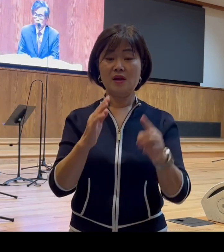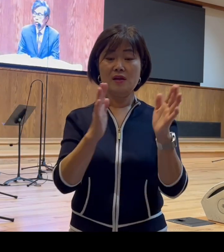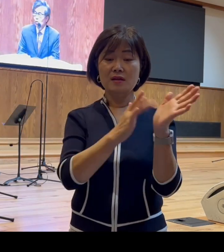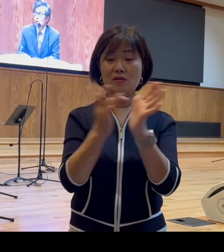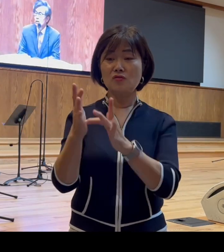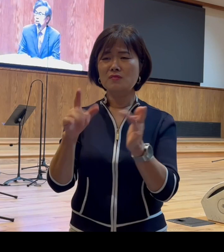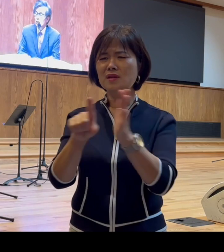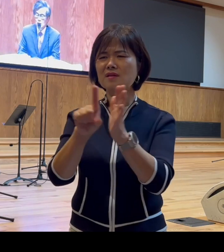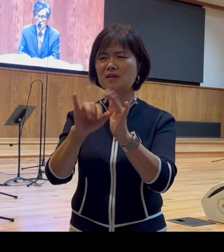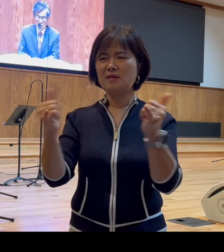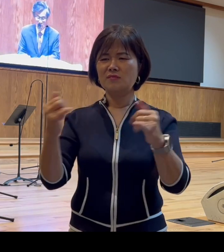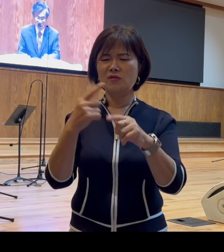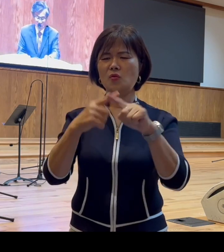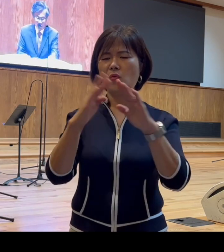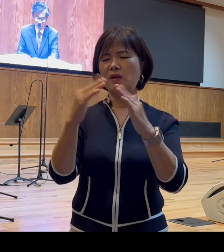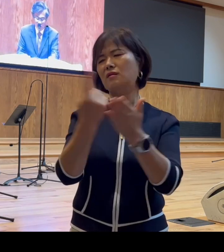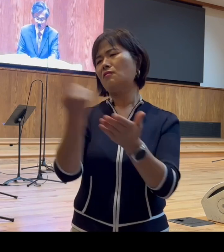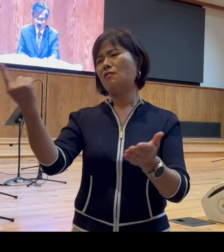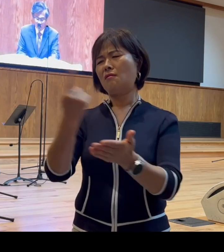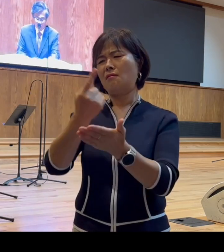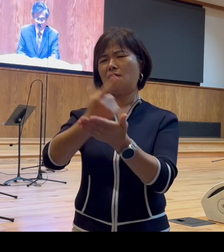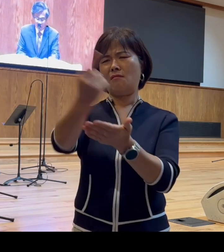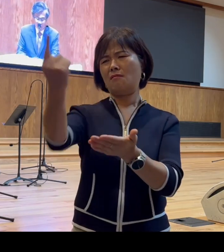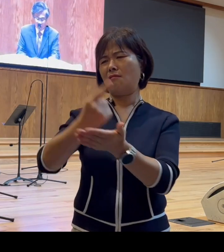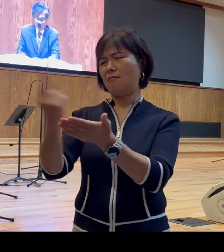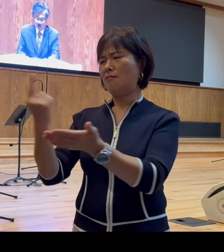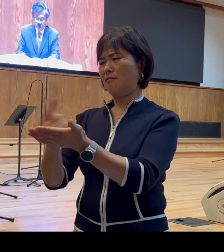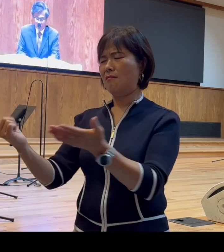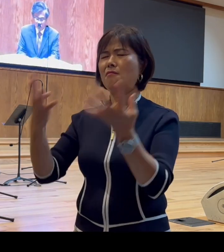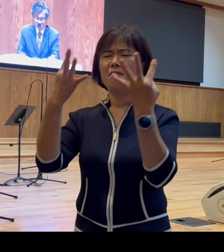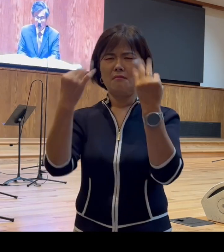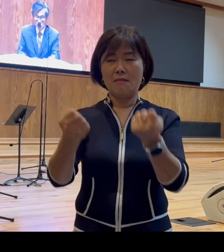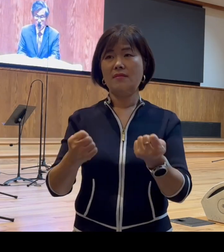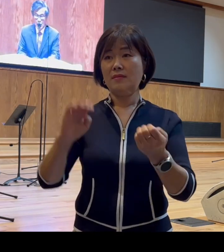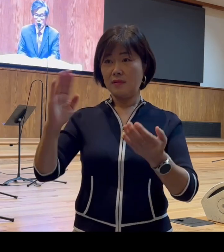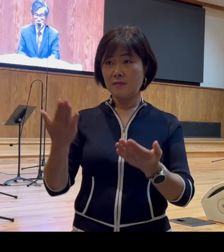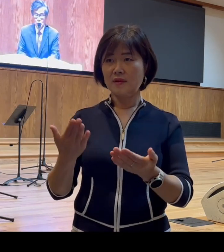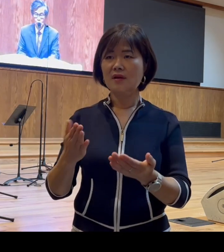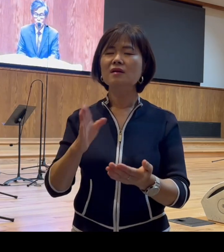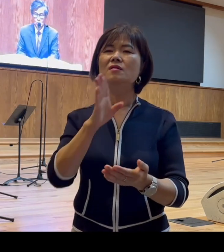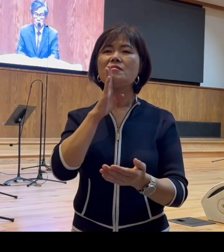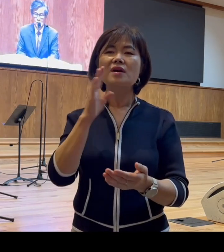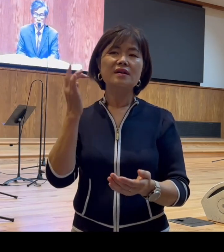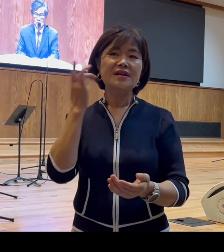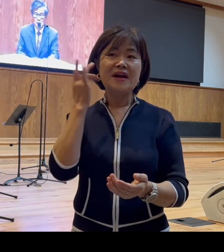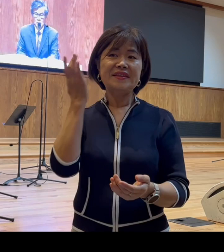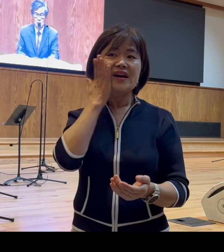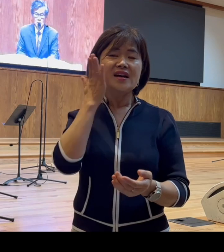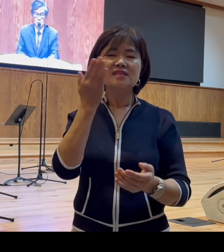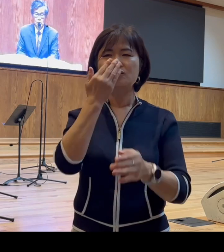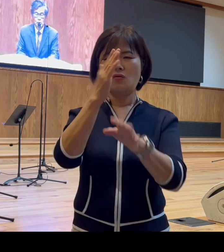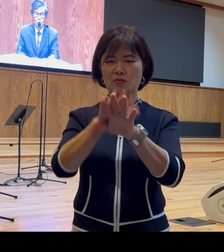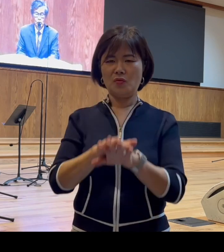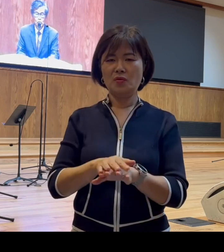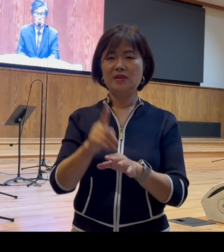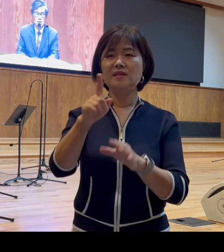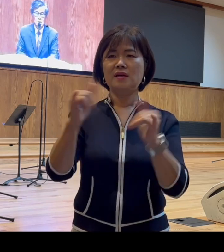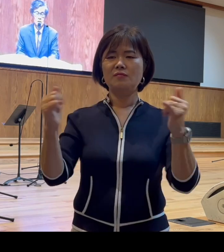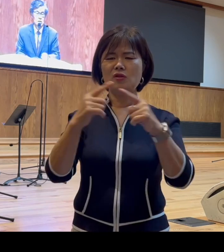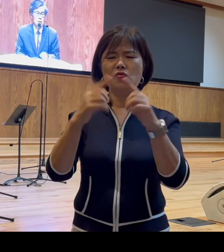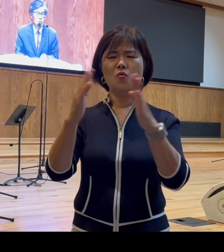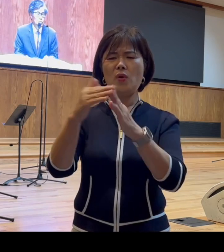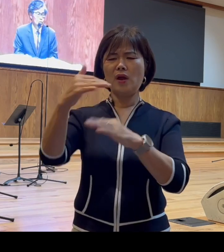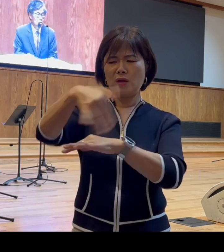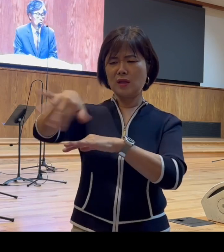믿는 사람 중에 교회를 이탈하는 사람들이 대단히 많아졌습니다. 이른바 가나안 성도들입니다. 이분들이 교회에